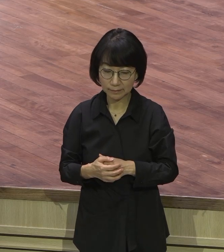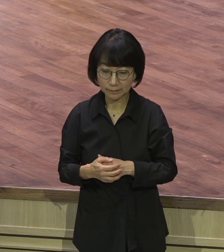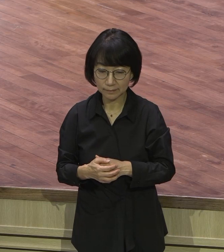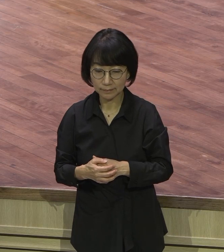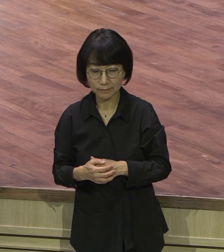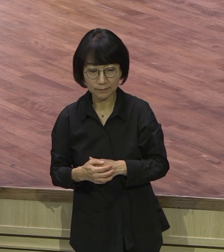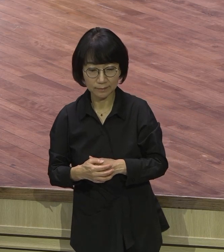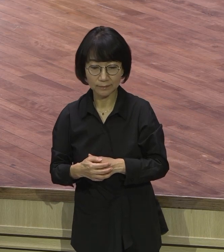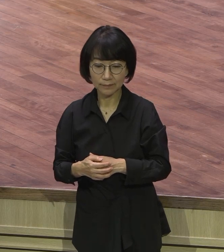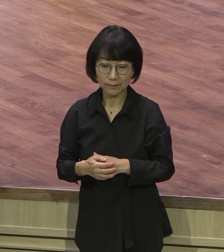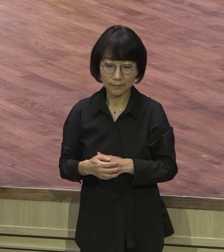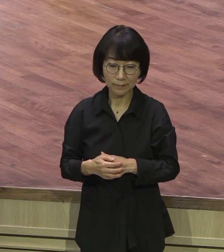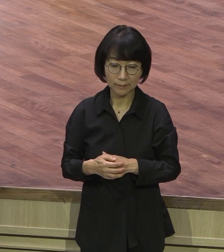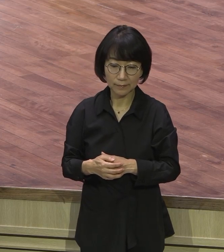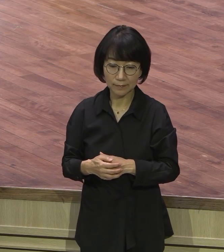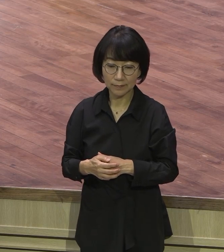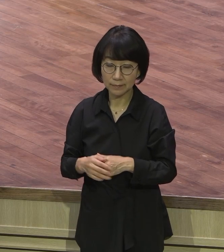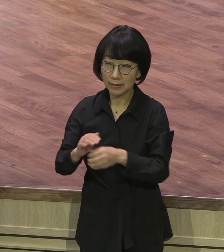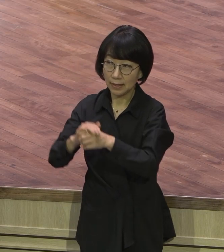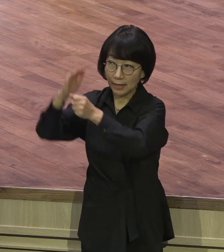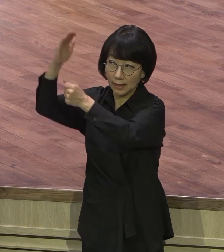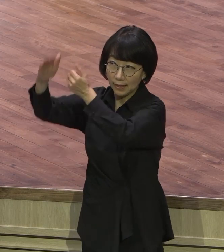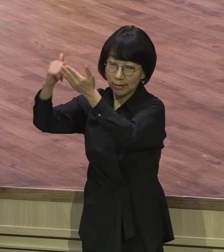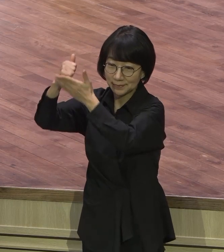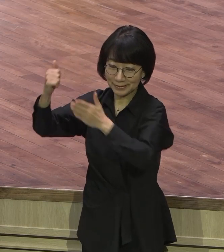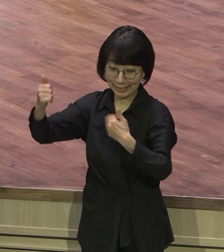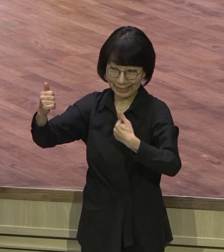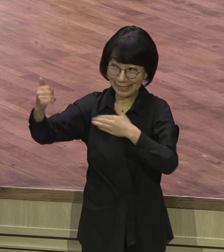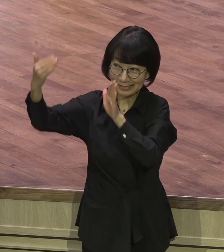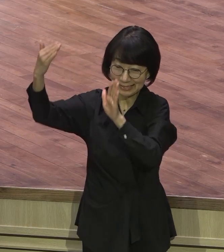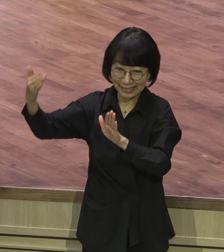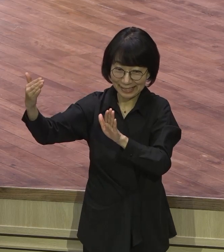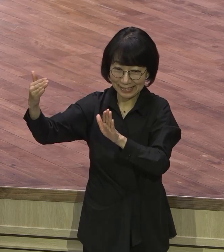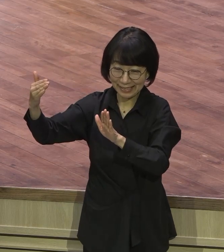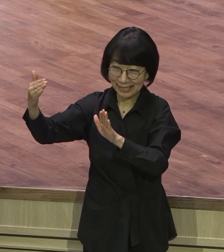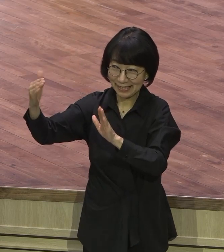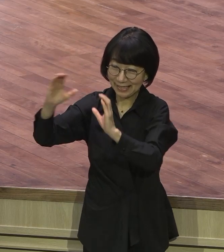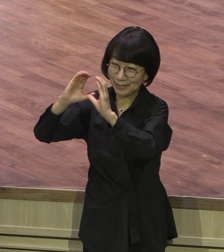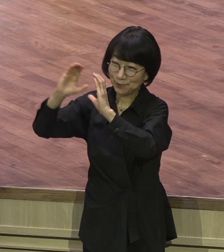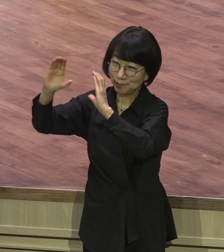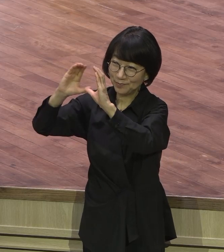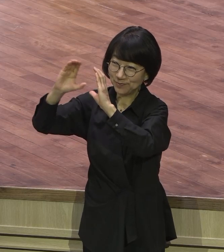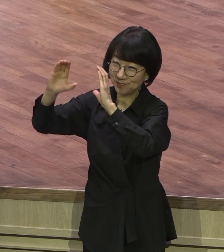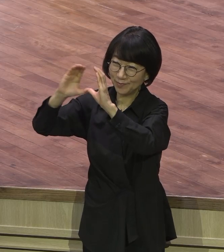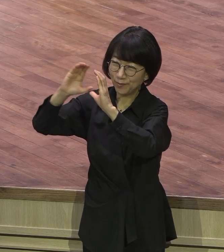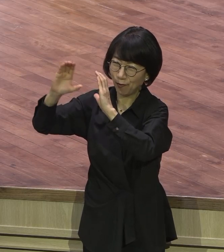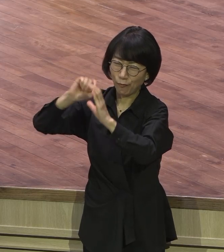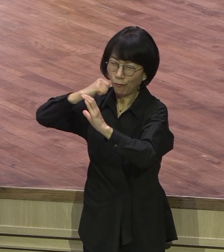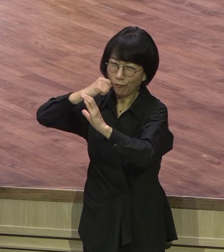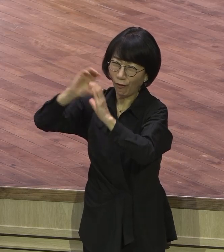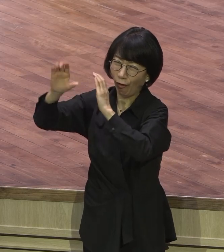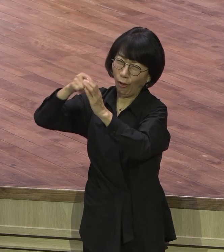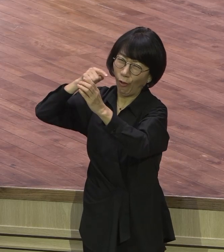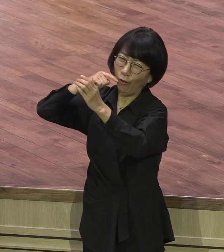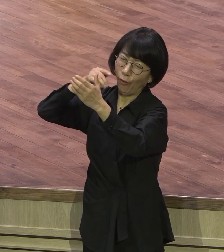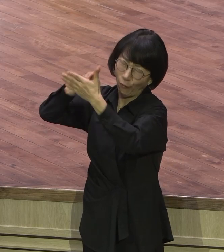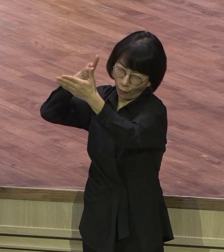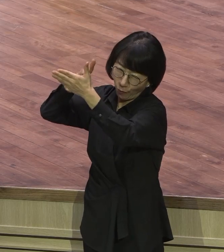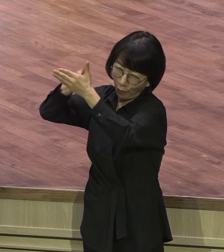소통이 안 되는 이게 장신구라고 그걸 발견해야 해요. 해요. 아니 까질 거 뭐 천만의 말씀